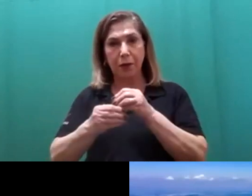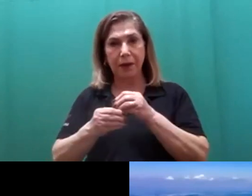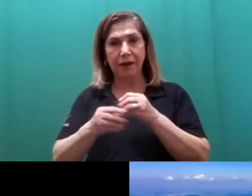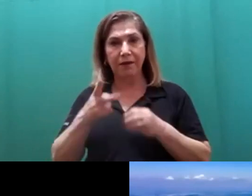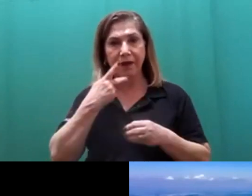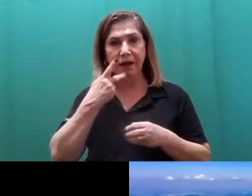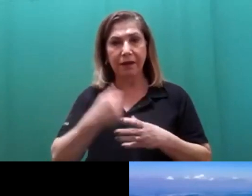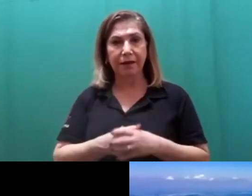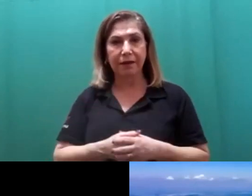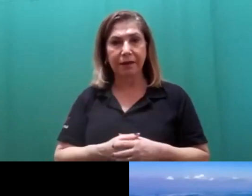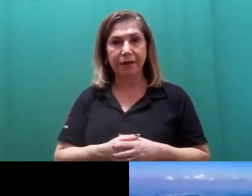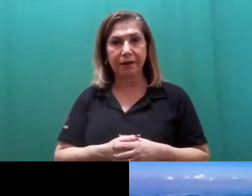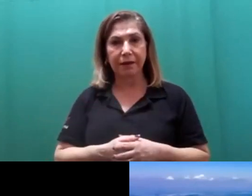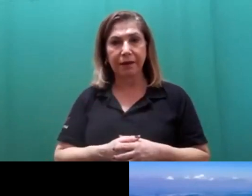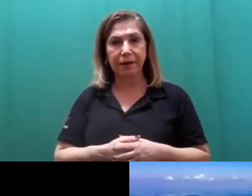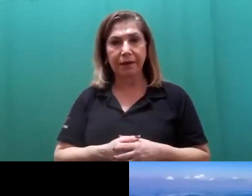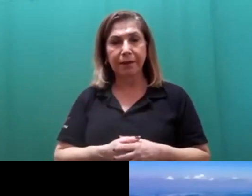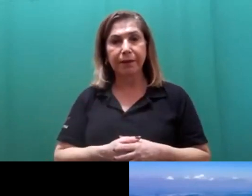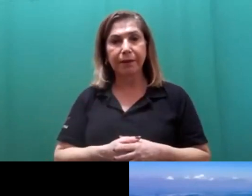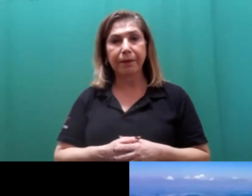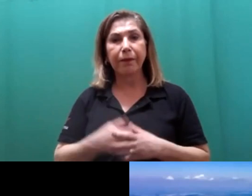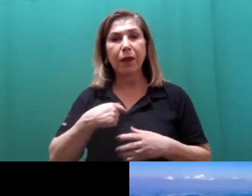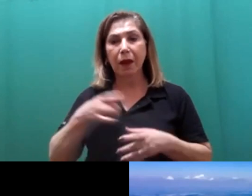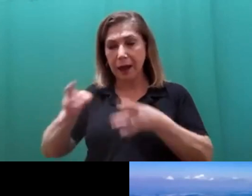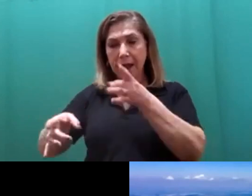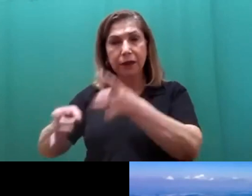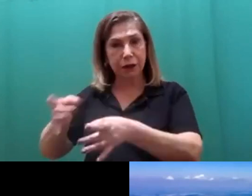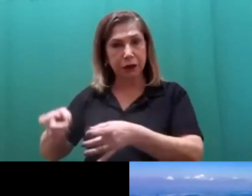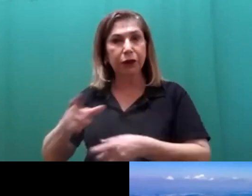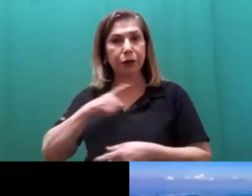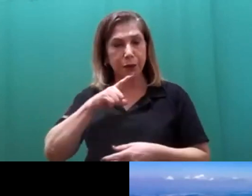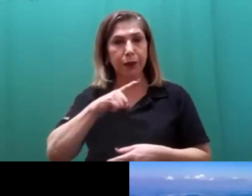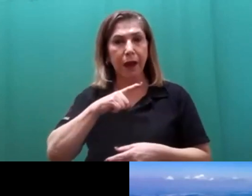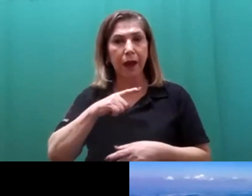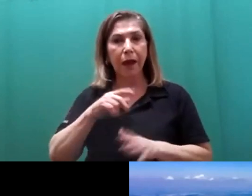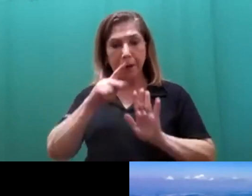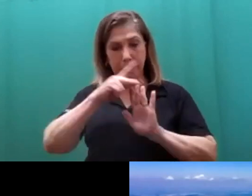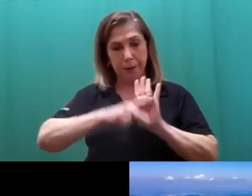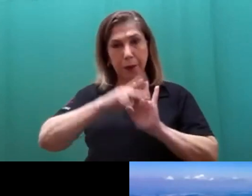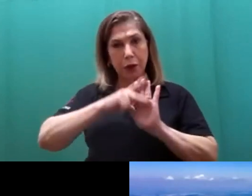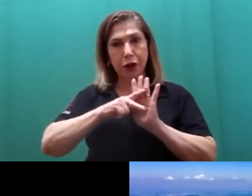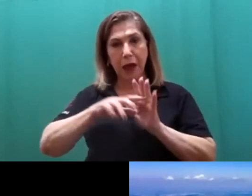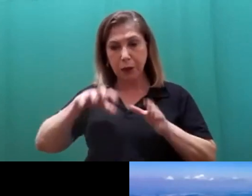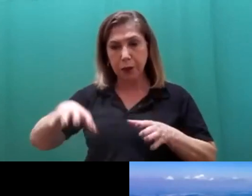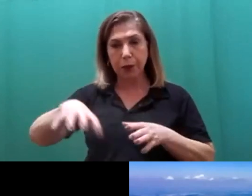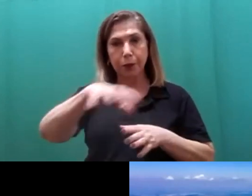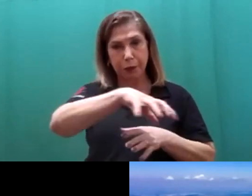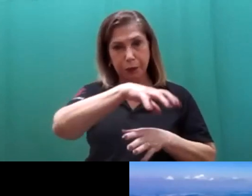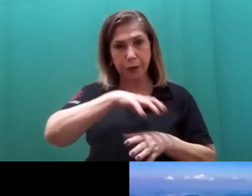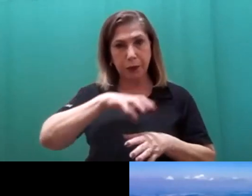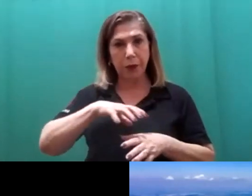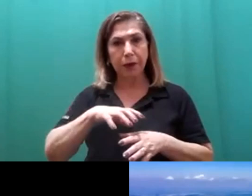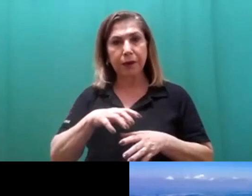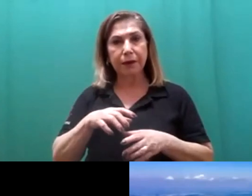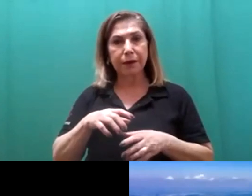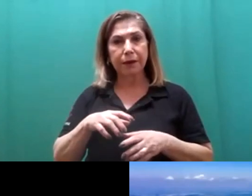colocações, a questão do resíduo, existem alguns projetos muito locais, assim, na pequena